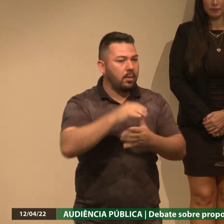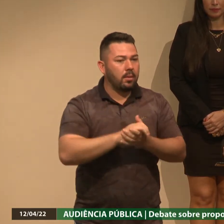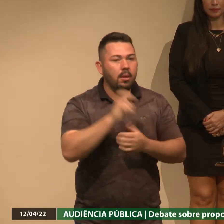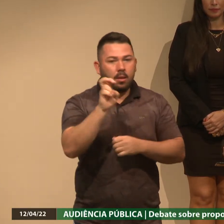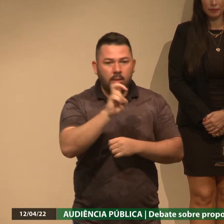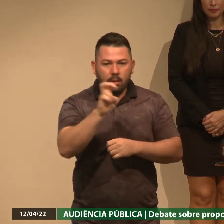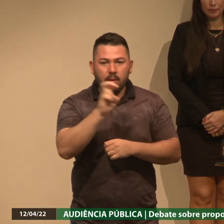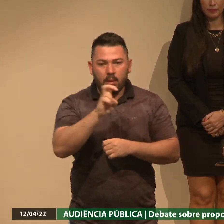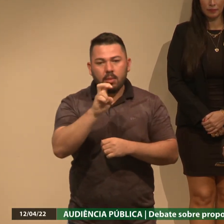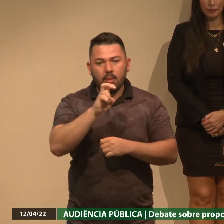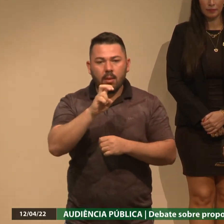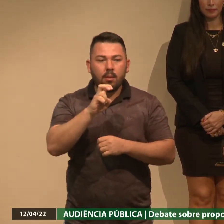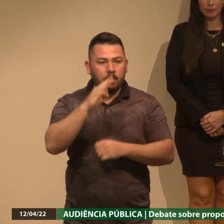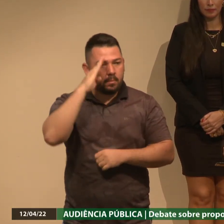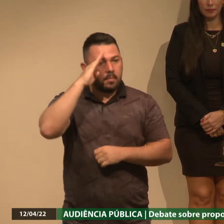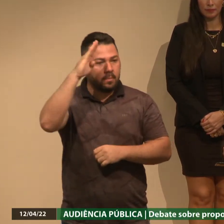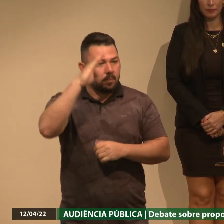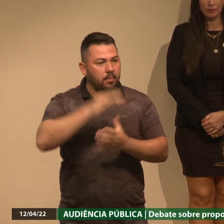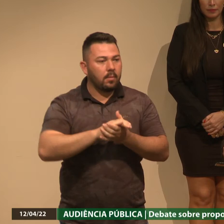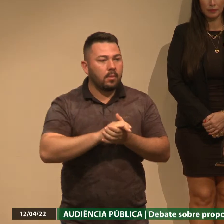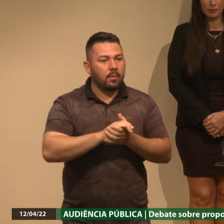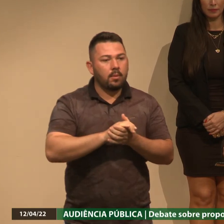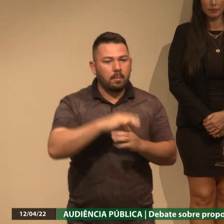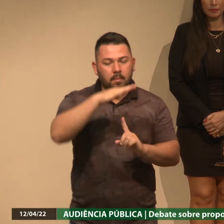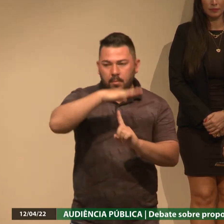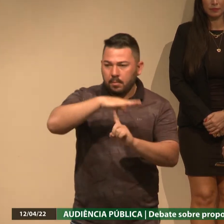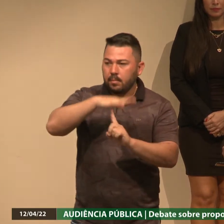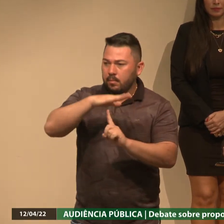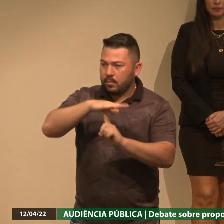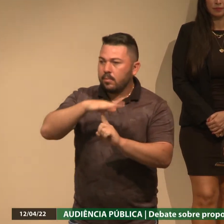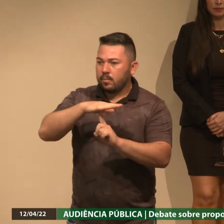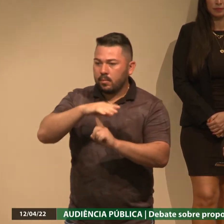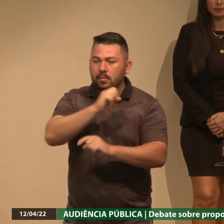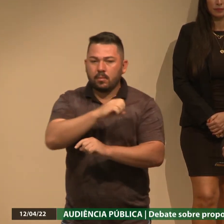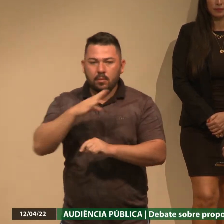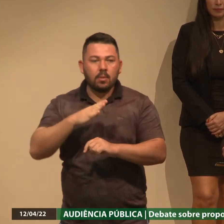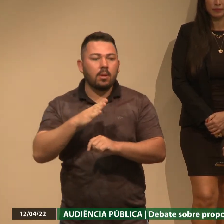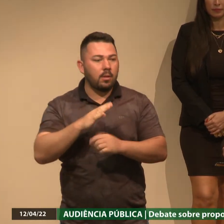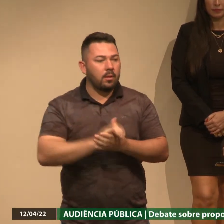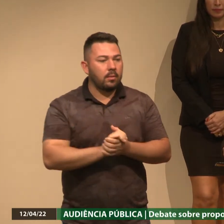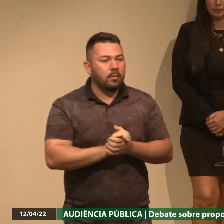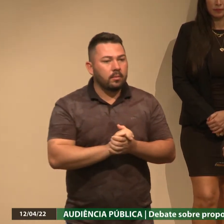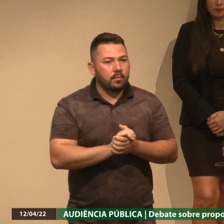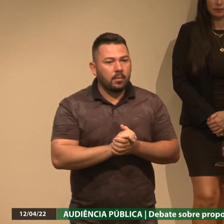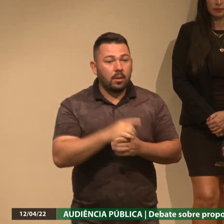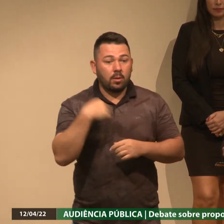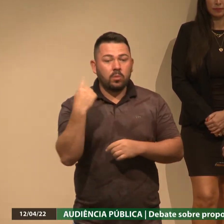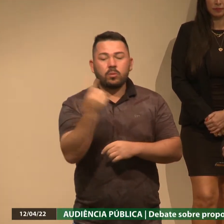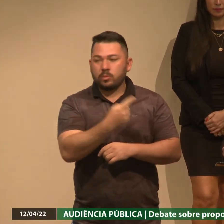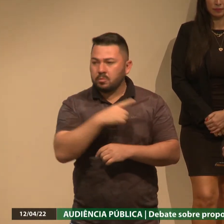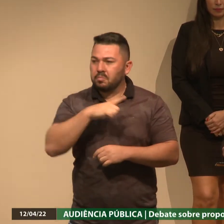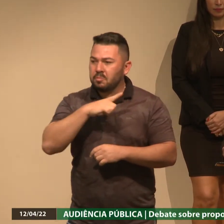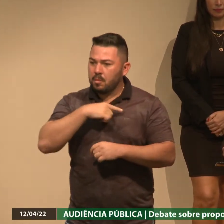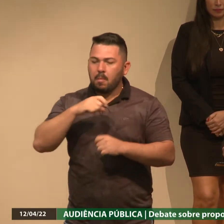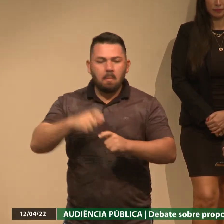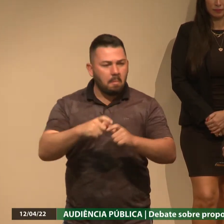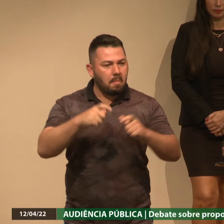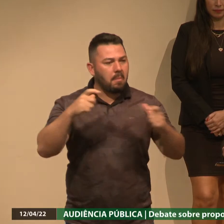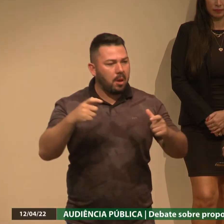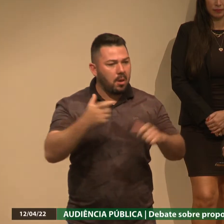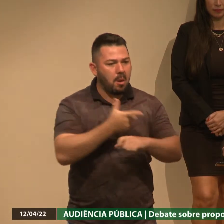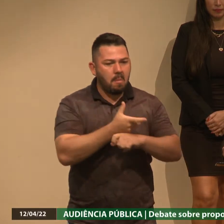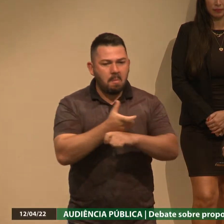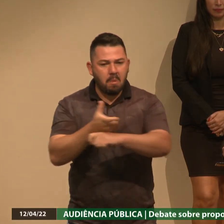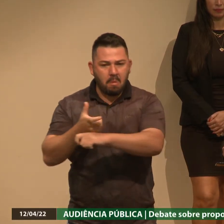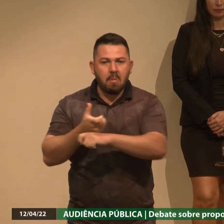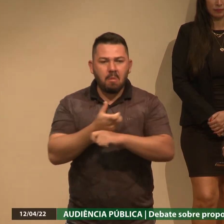5ª Região militar que abrange os estados do Paraná e de Santa Catarina nosso estado ainda tem o maior número de